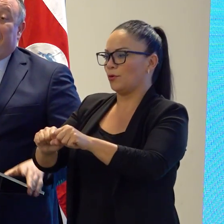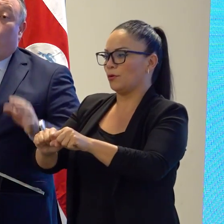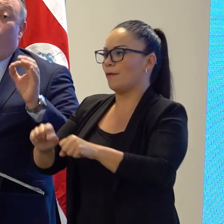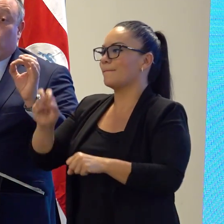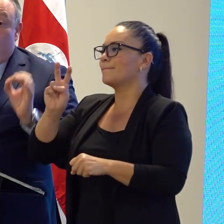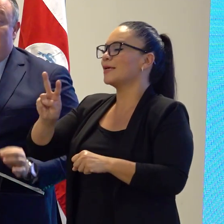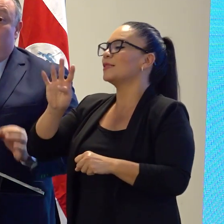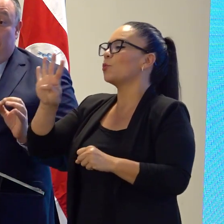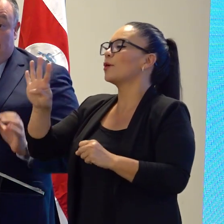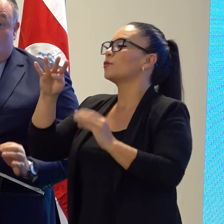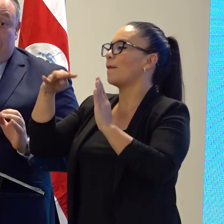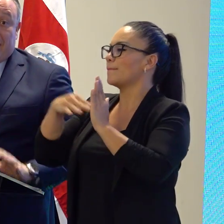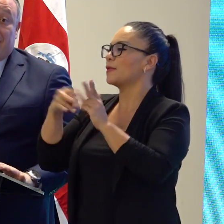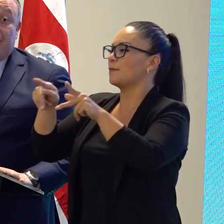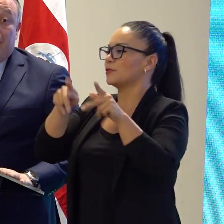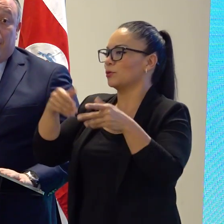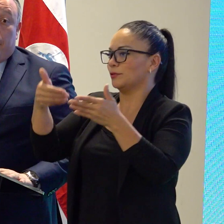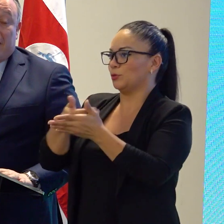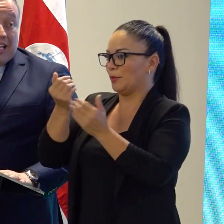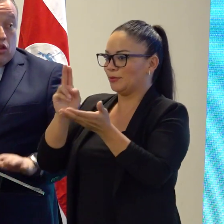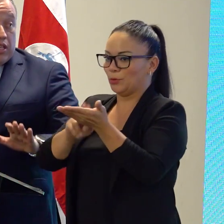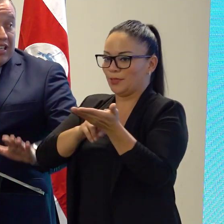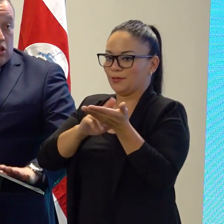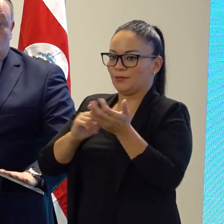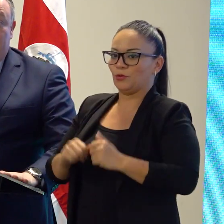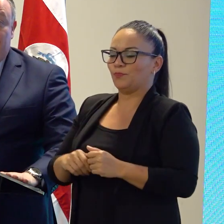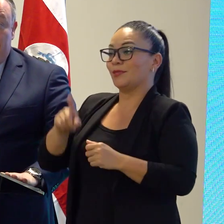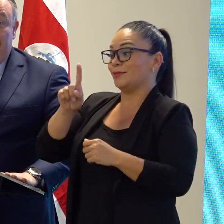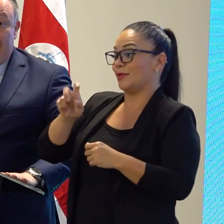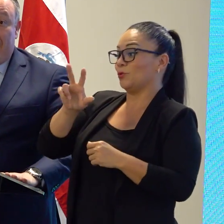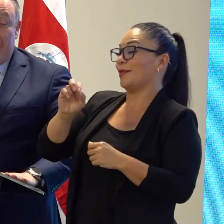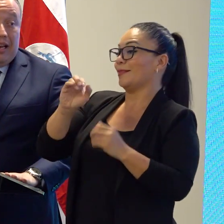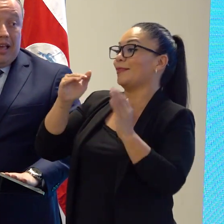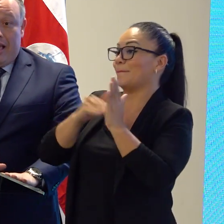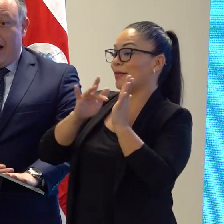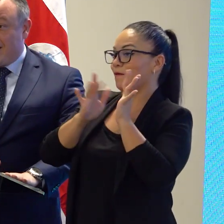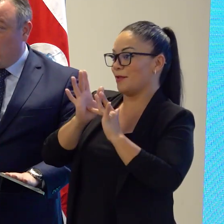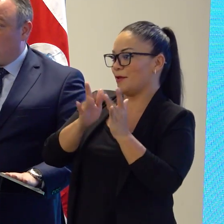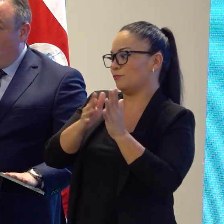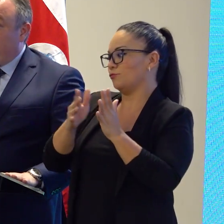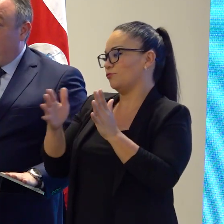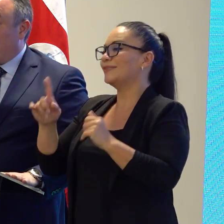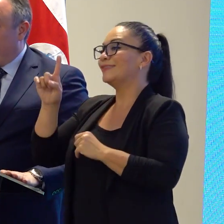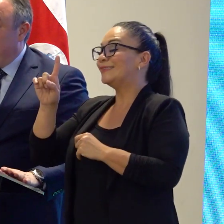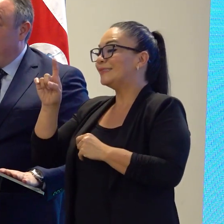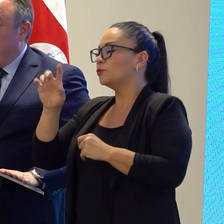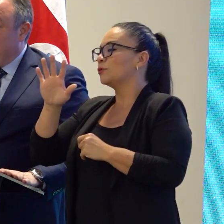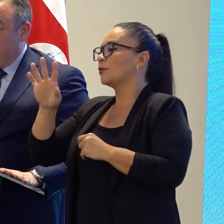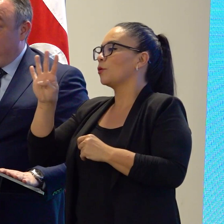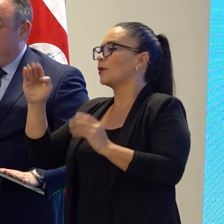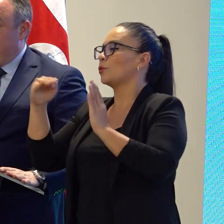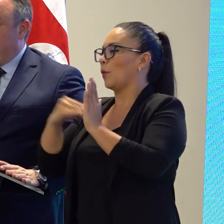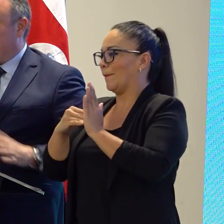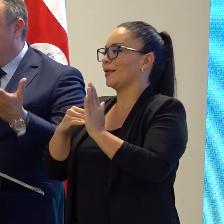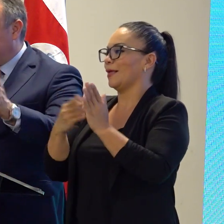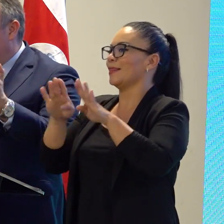a 24.000 personas más pasando de ciento treinta mil en abril a 154 mil